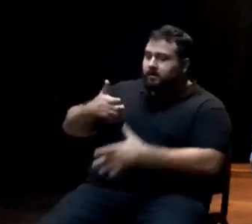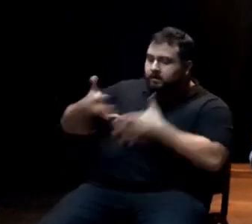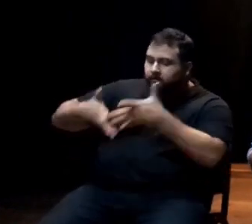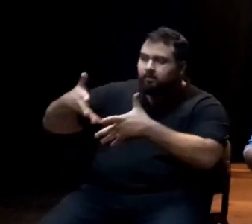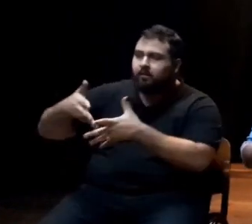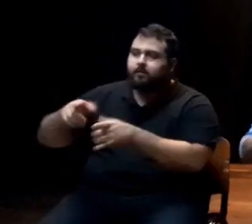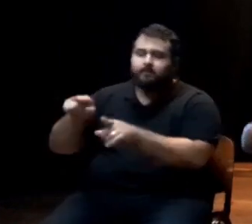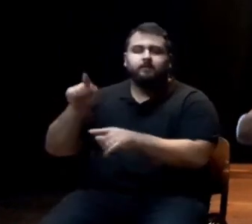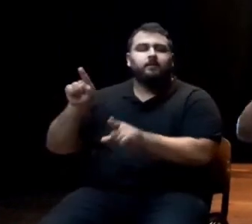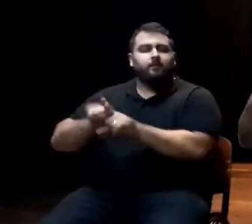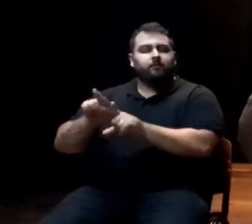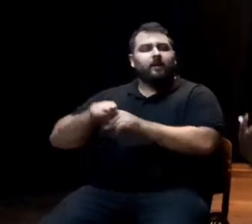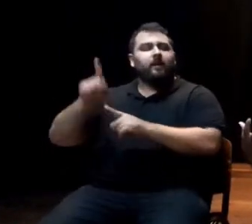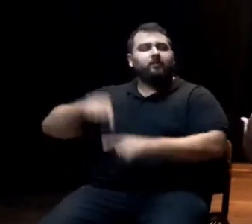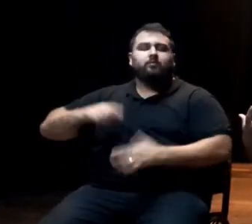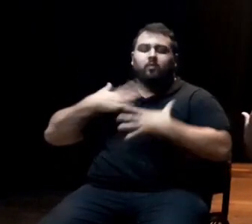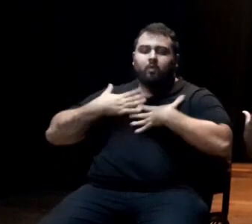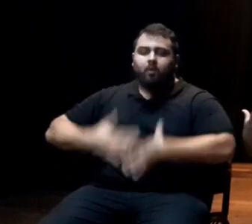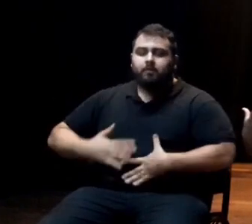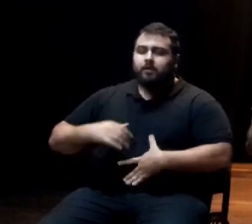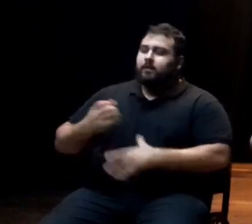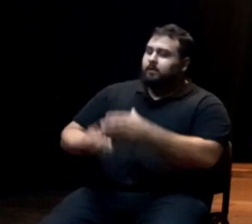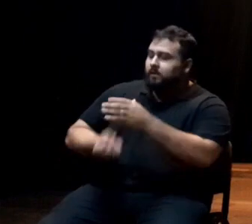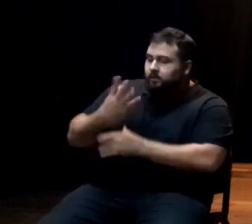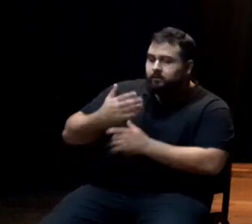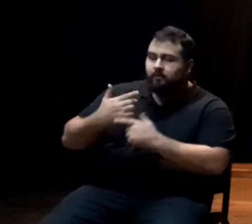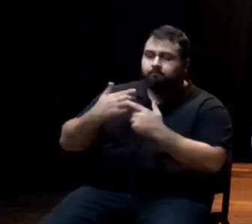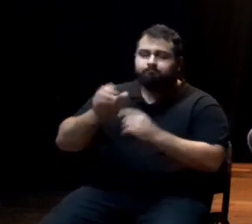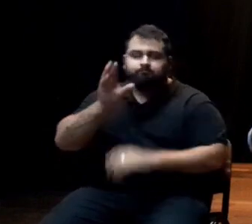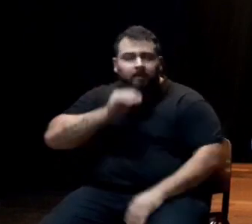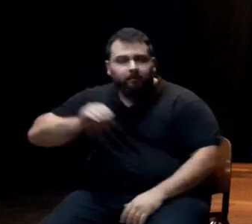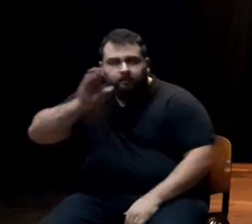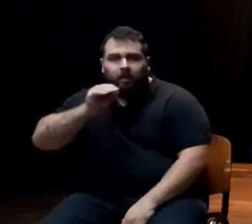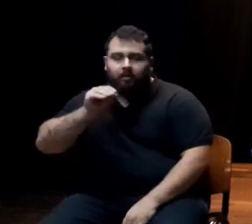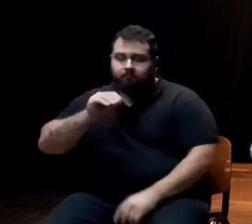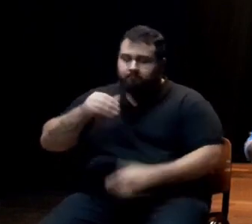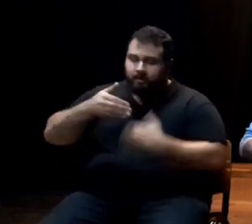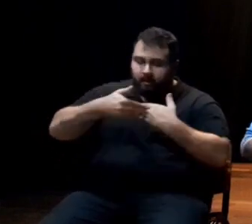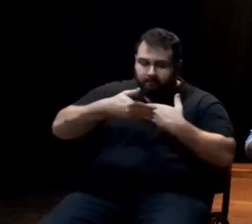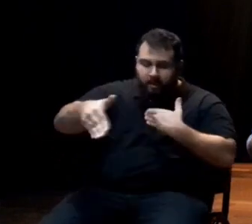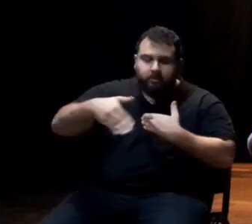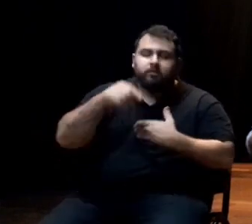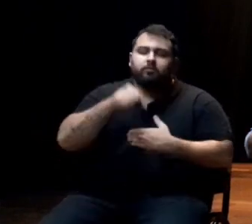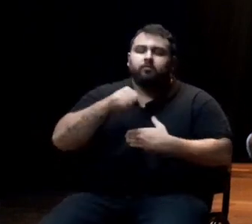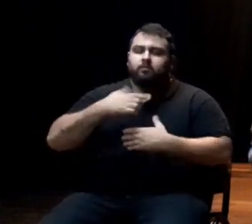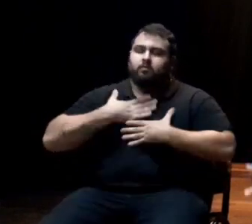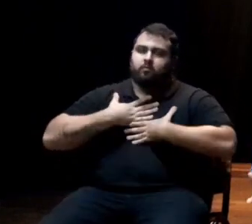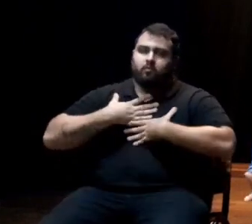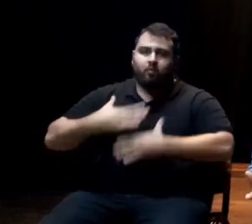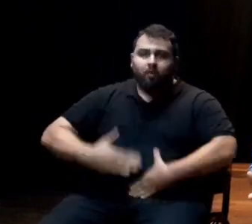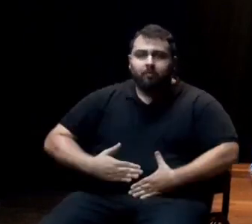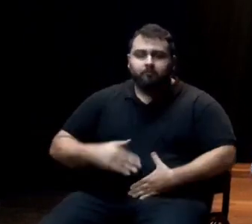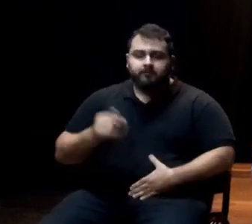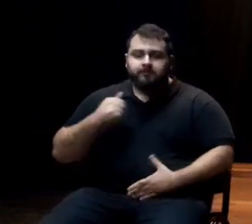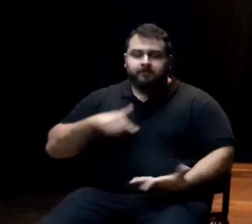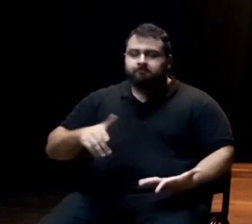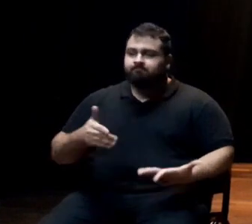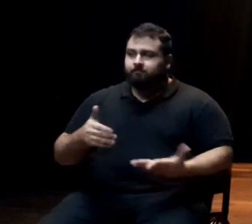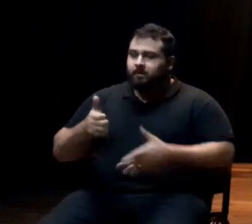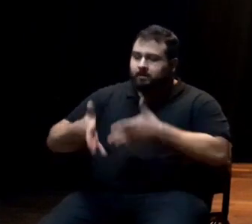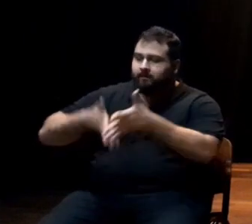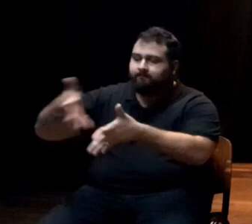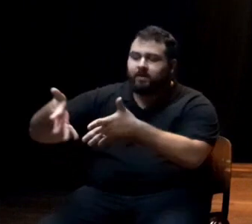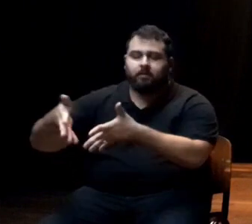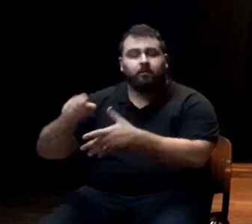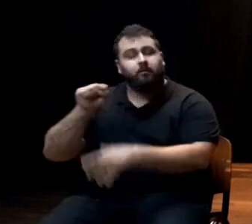para o corpo, para essa criação da fala, mas a partir do seu corpo, o quanto o seu corpo está para a cena.